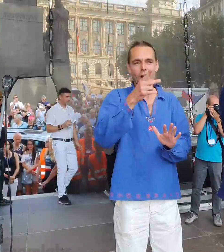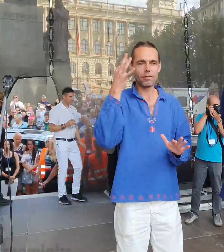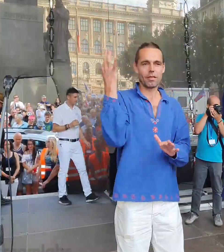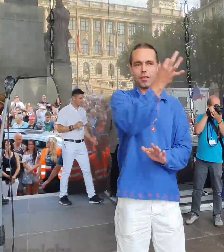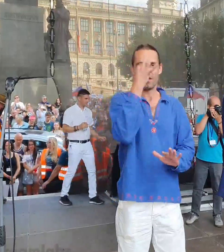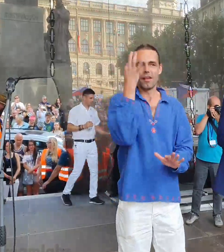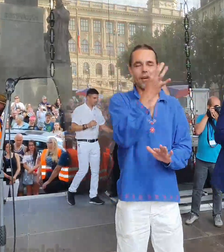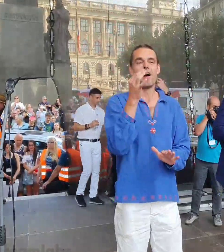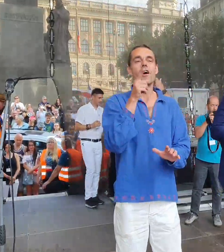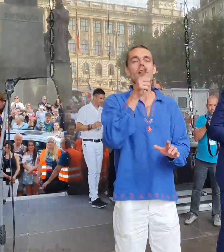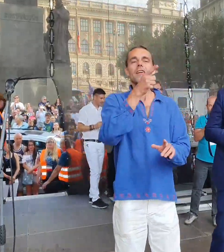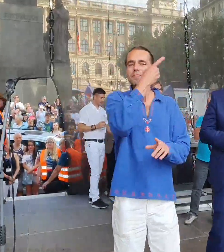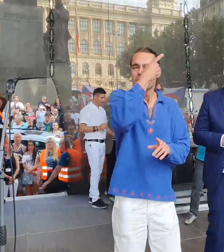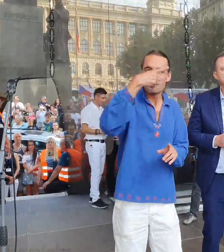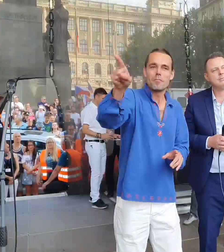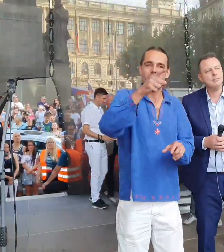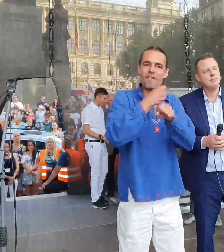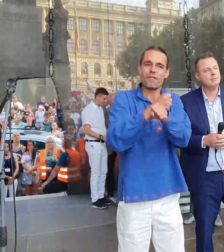do životí.